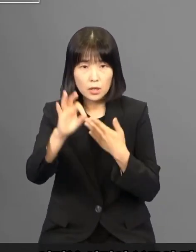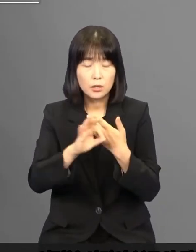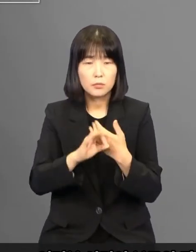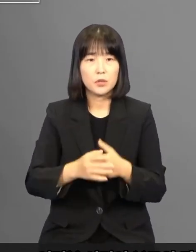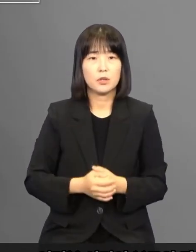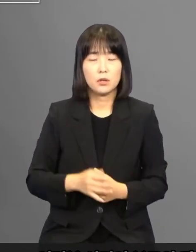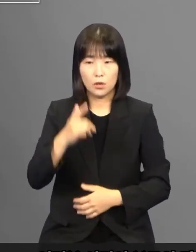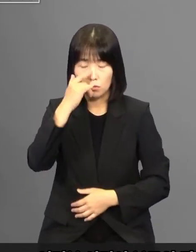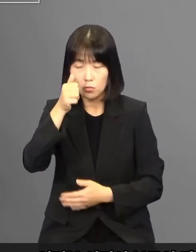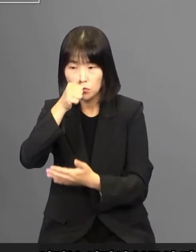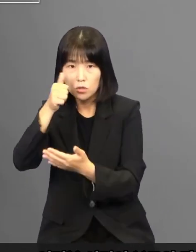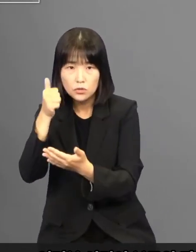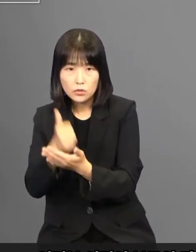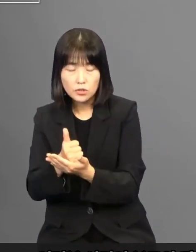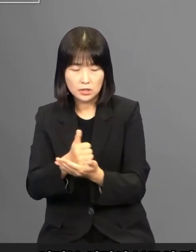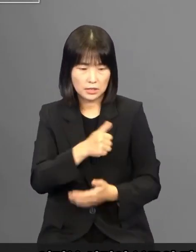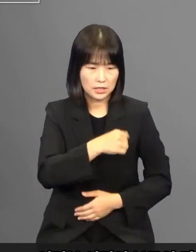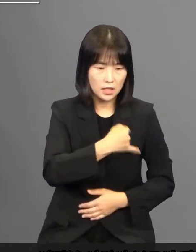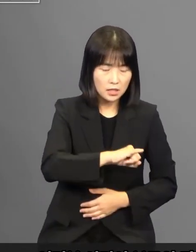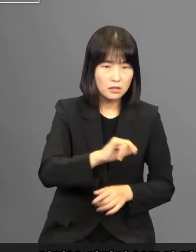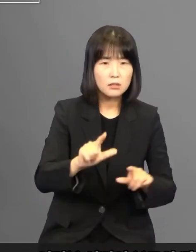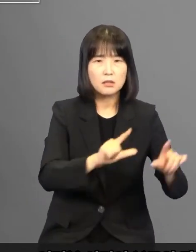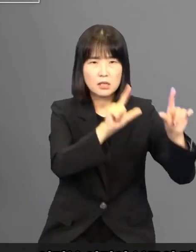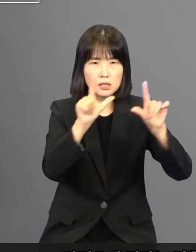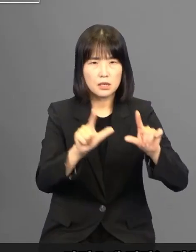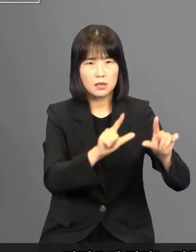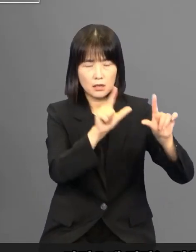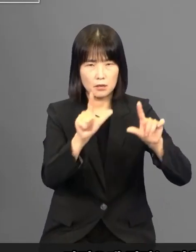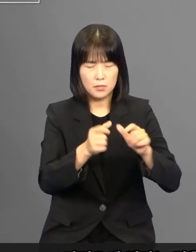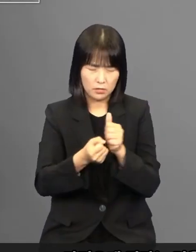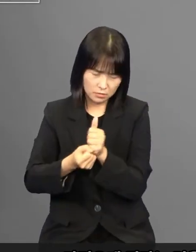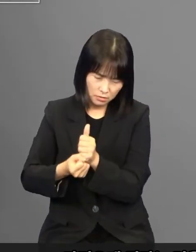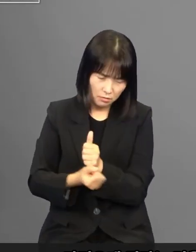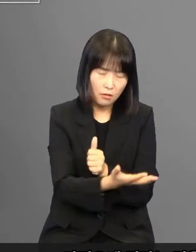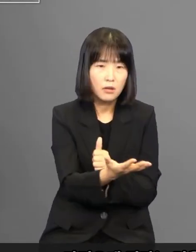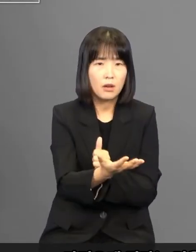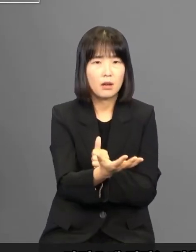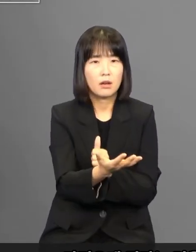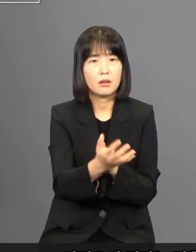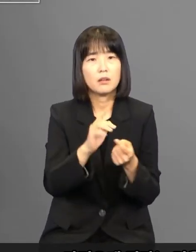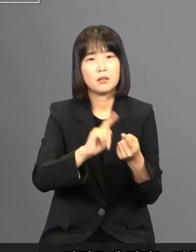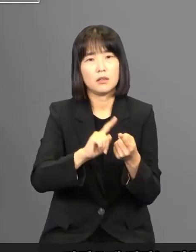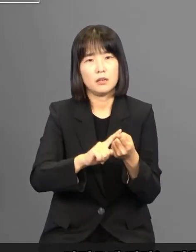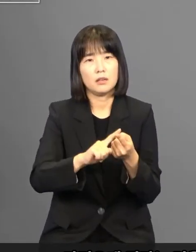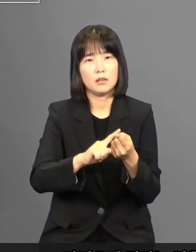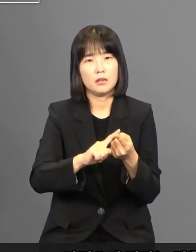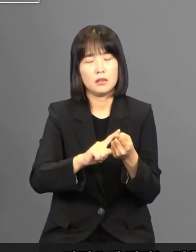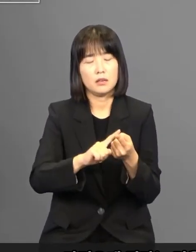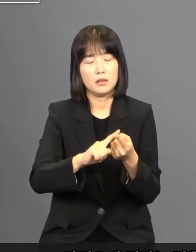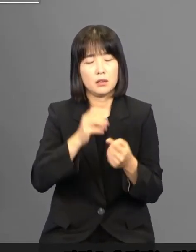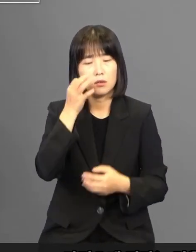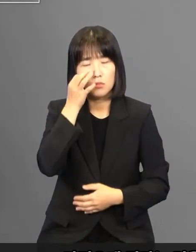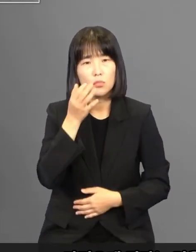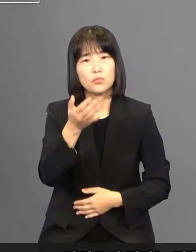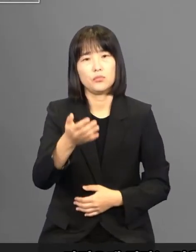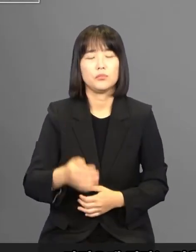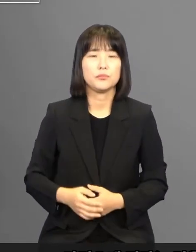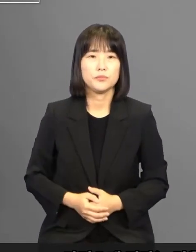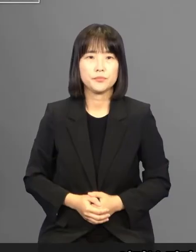자녀의 삶에 직간접적인 흉년을 가져오게 된다는 것을 보여주는 현대의